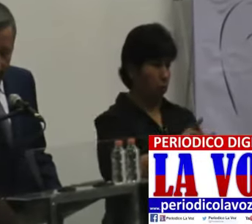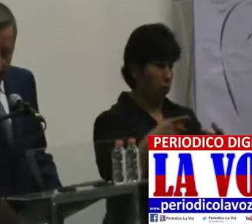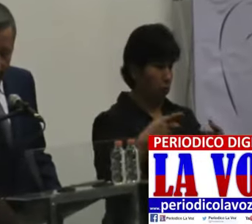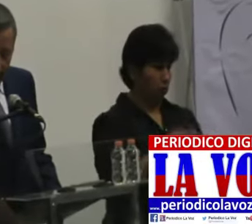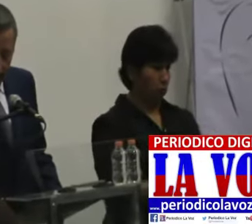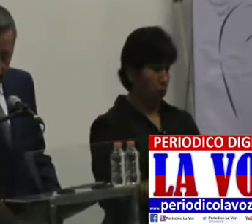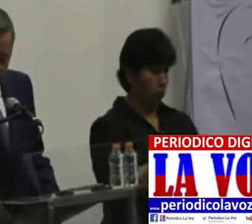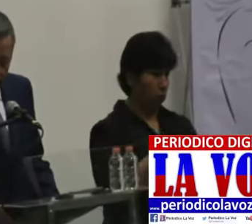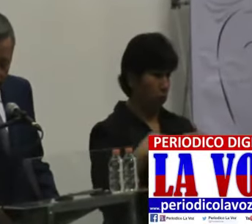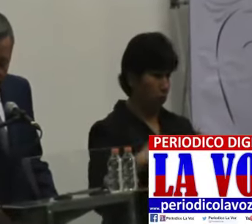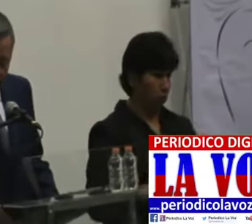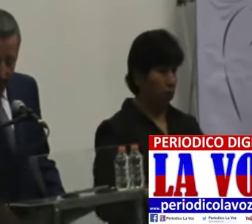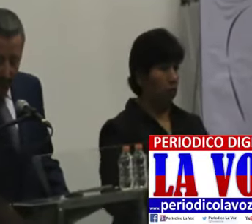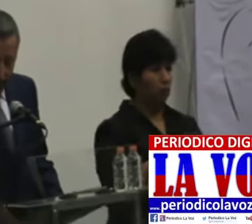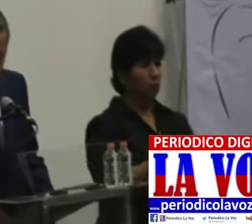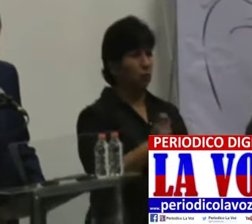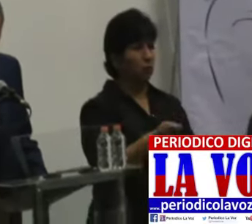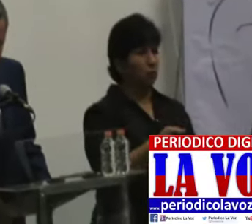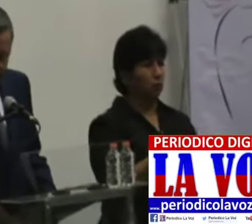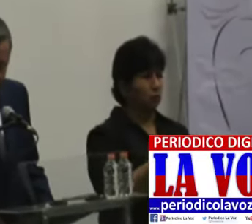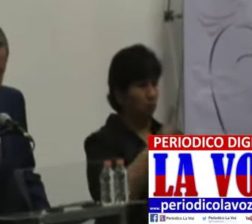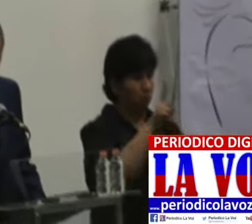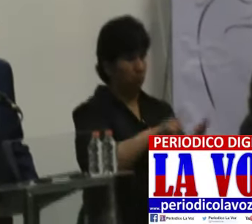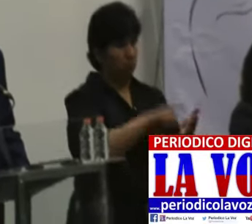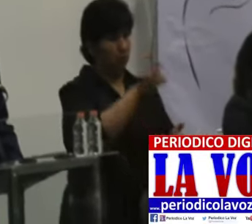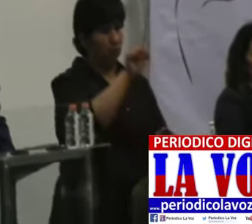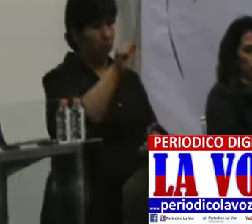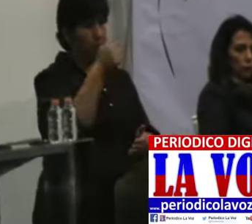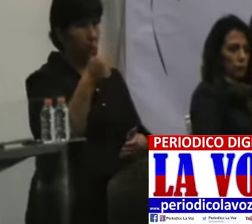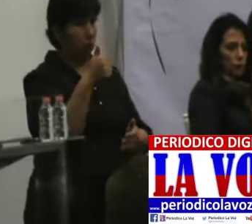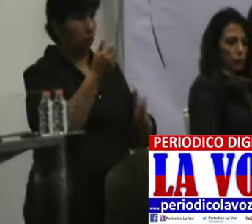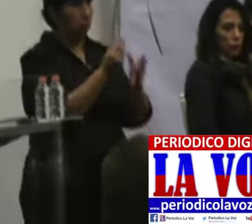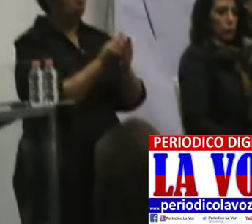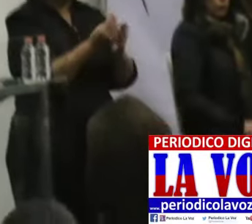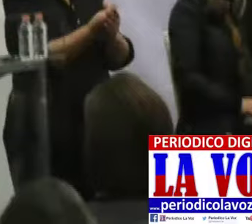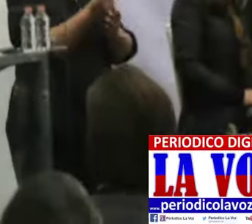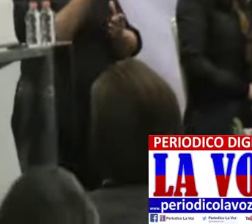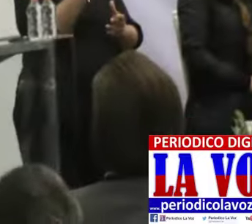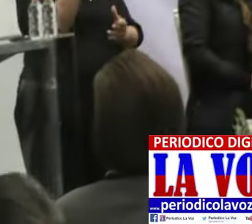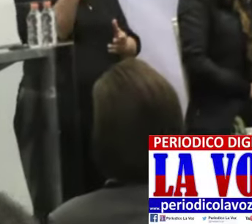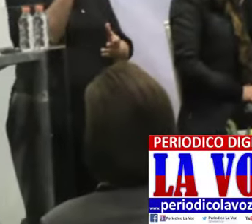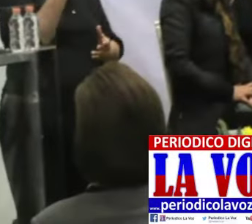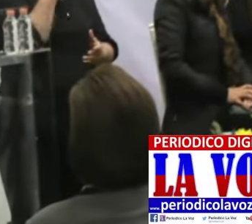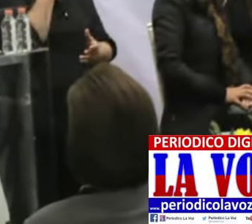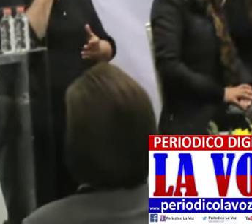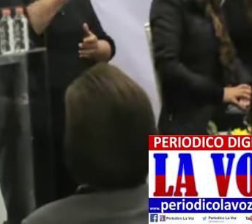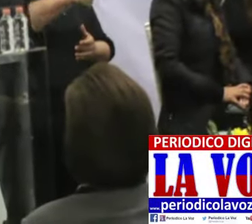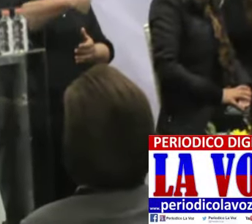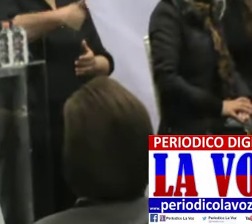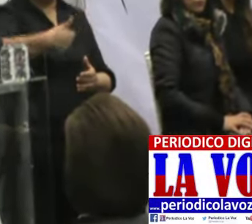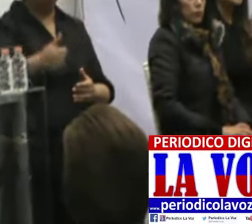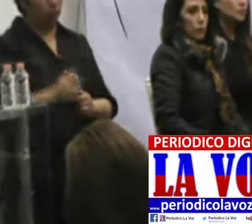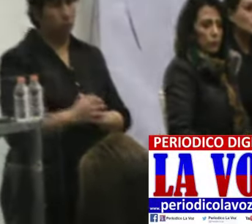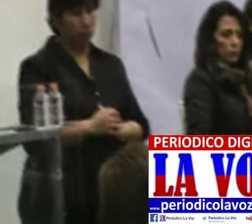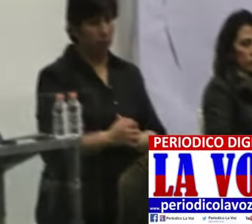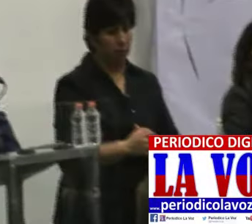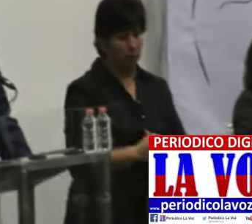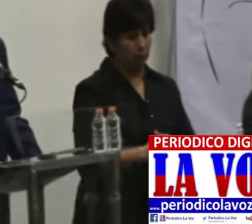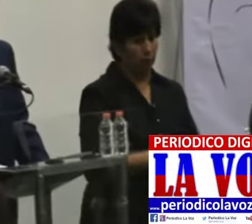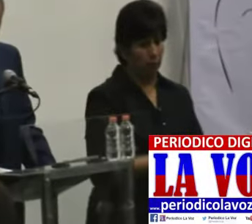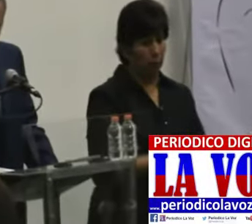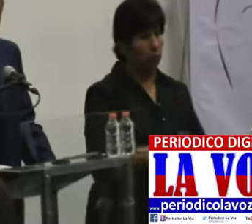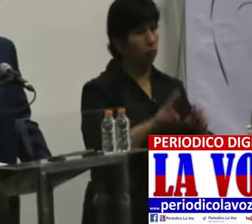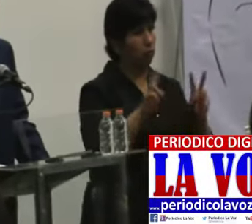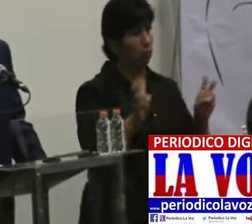derechos fundamentales suman la cantidad de 1.066 sesiones de 60 minutos cada una.